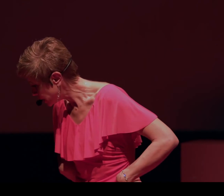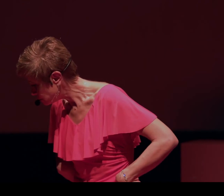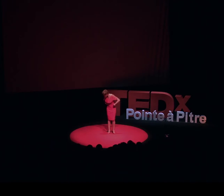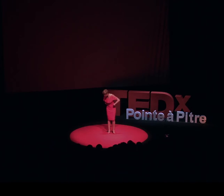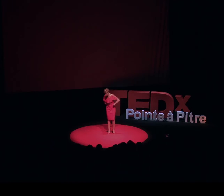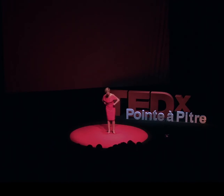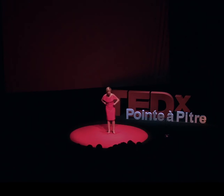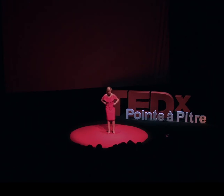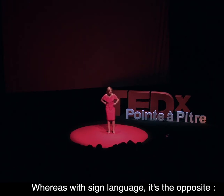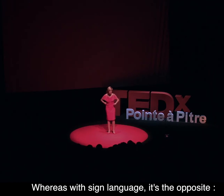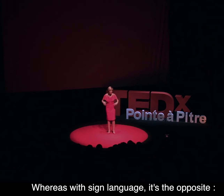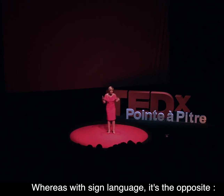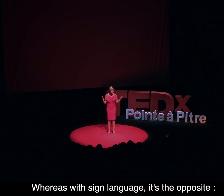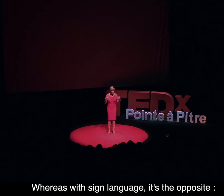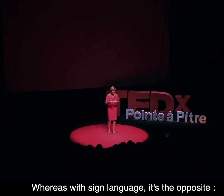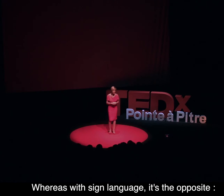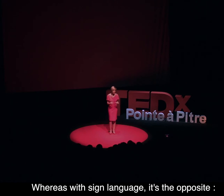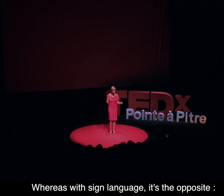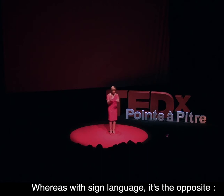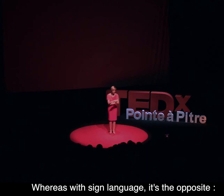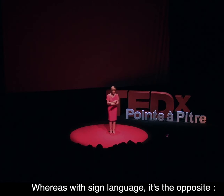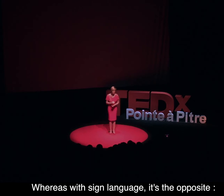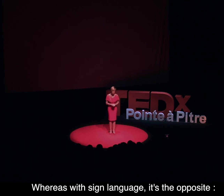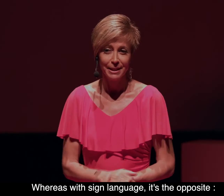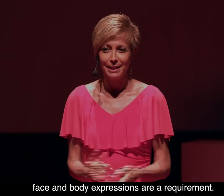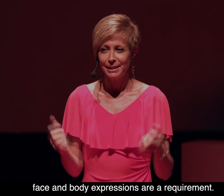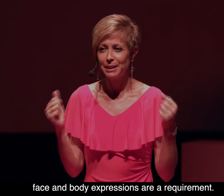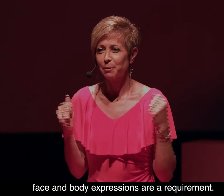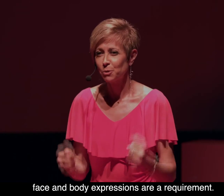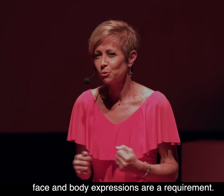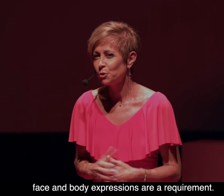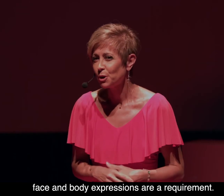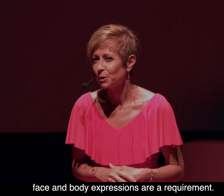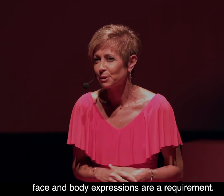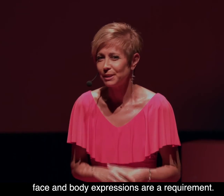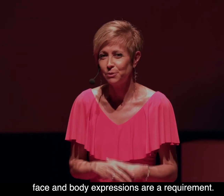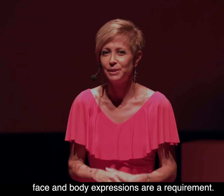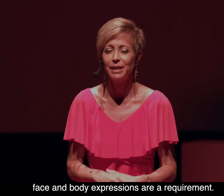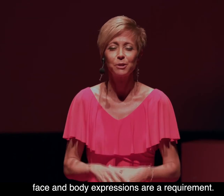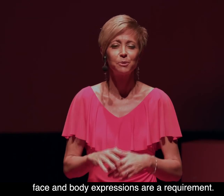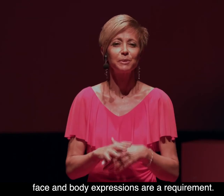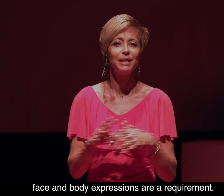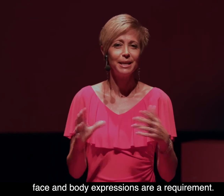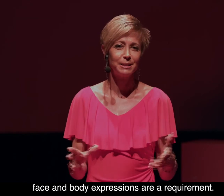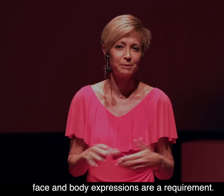gesticuler? Alors qu'en langue des signes, c'est tout l'inverse. Les expressions du corps et du visage sont